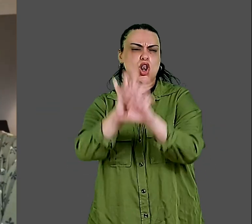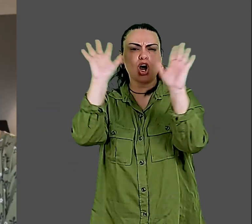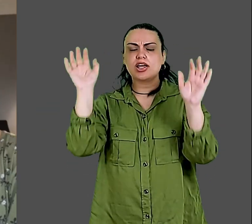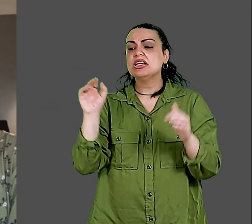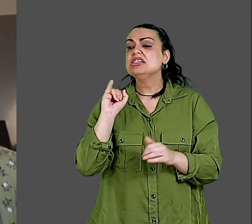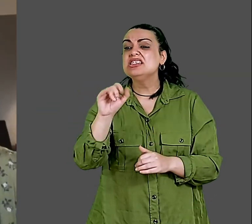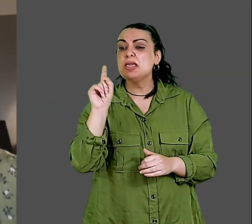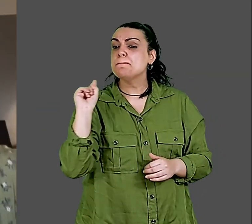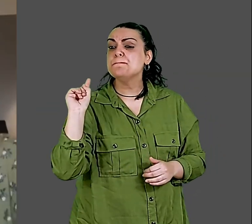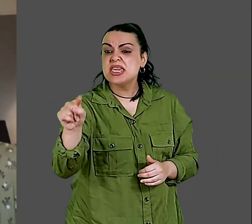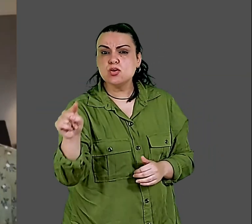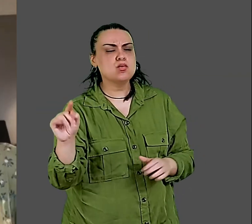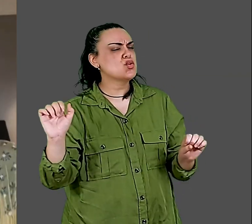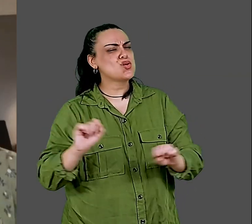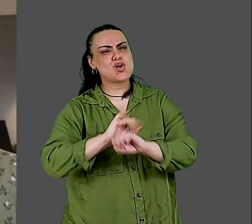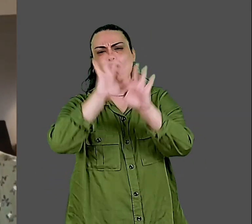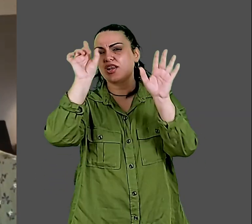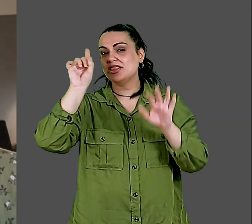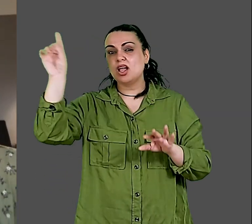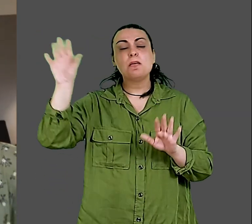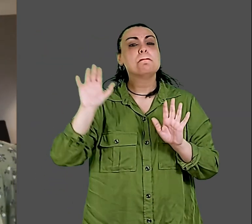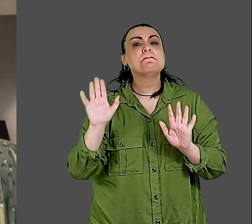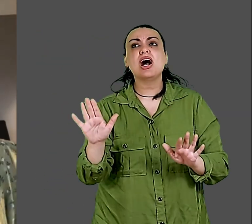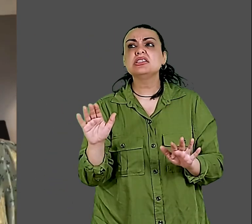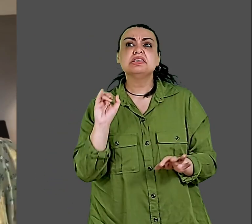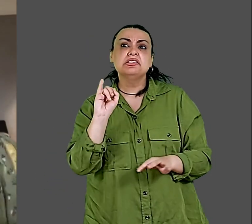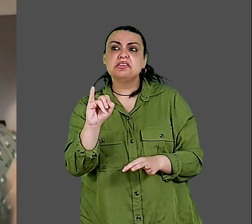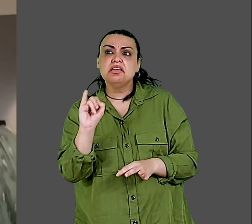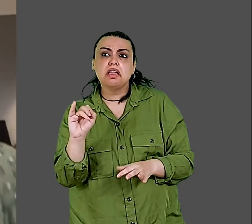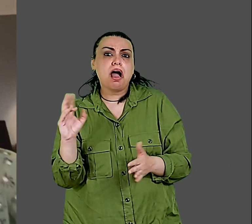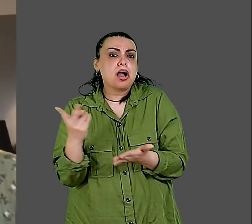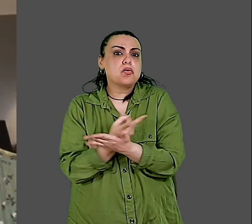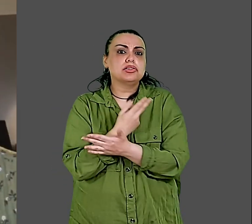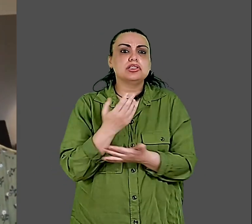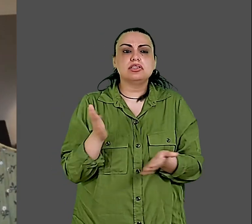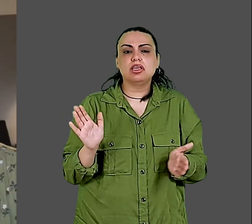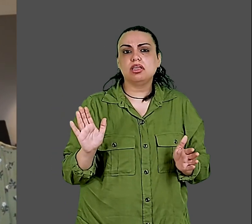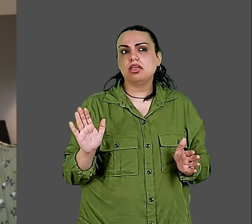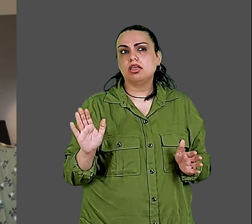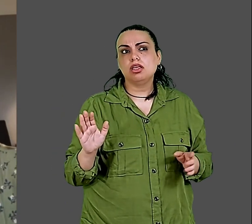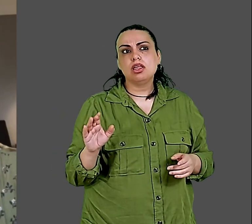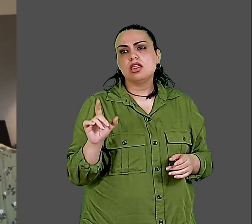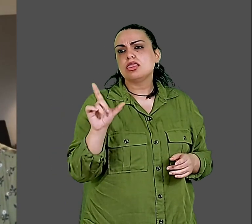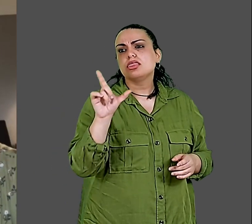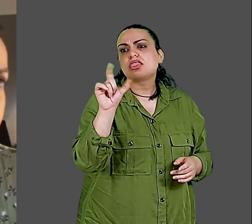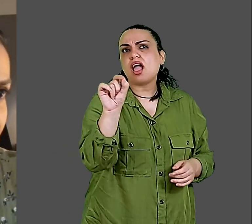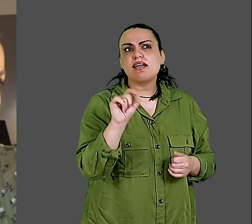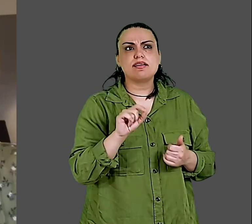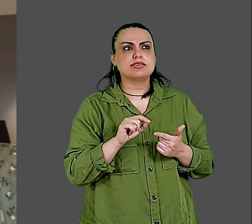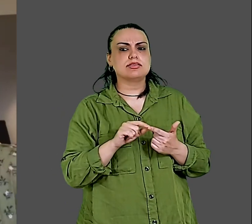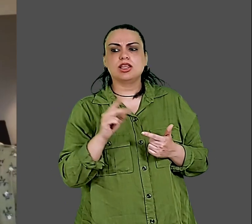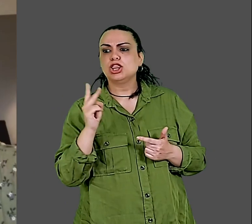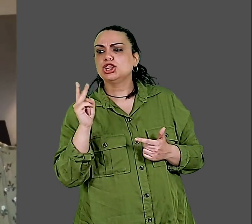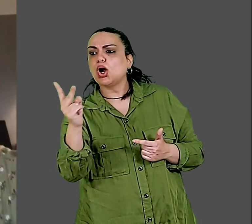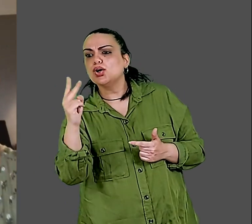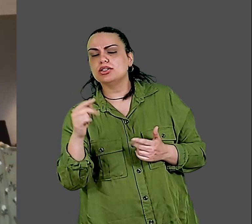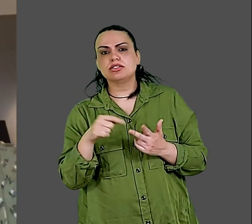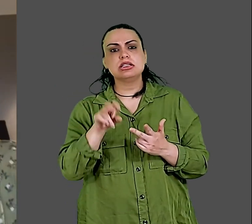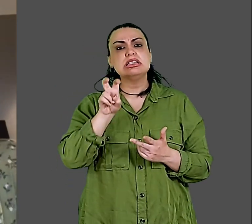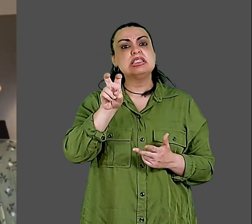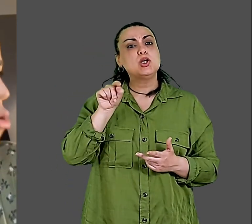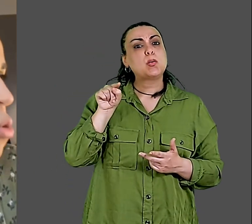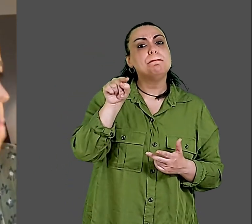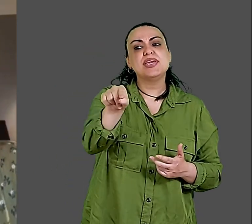tiver 1000, glória ao teu nome. Mas Deus, se chegar de calhar um dia aqui e tiver 10,